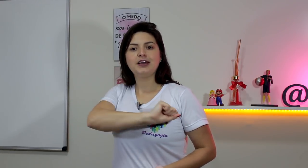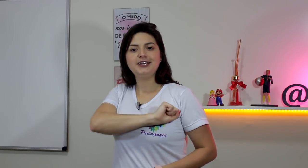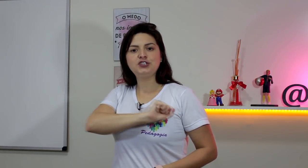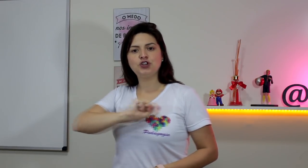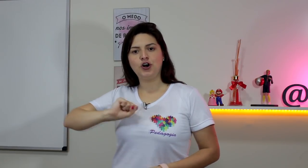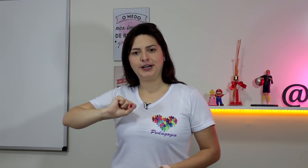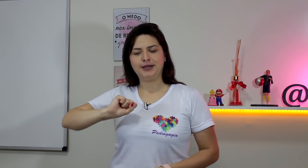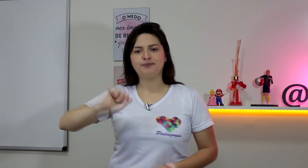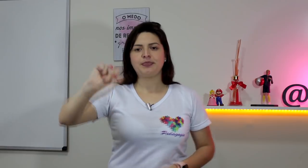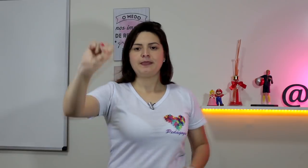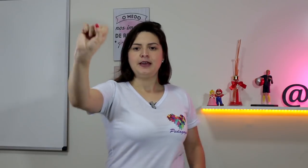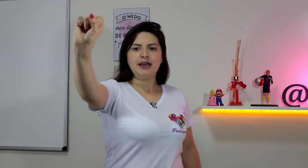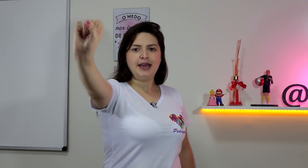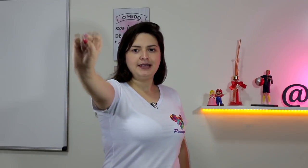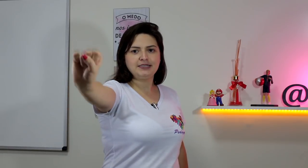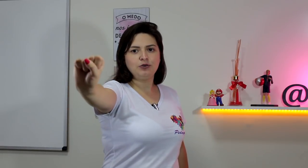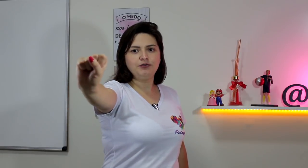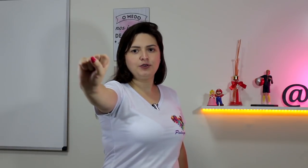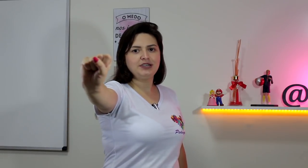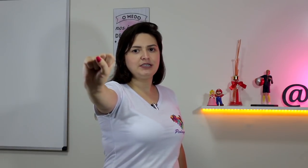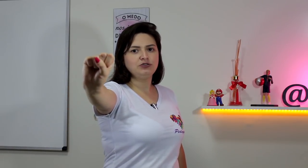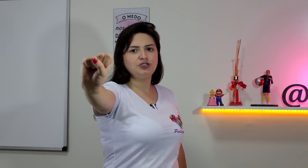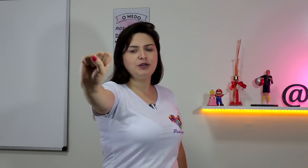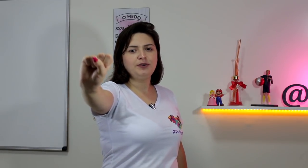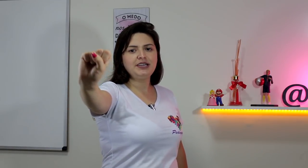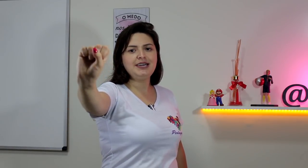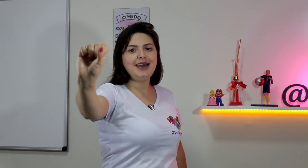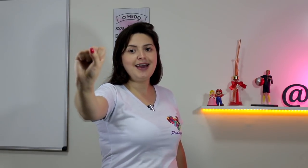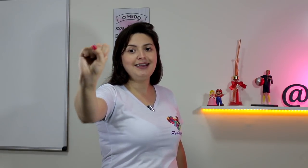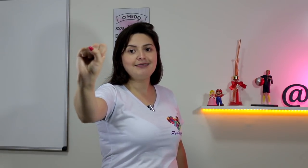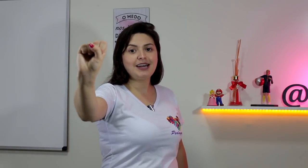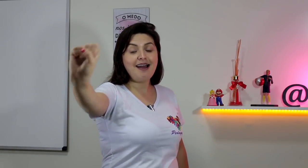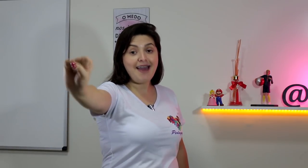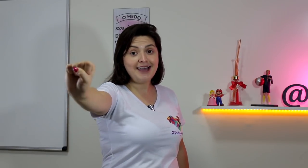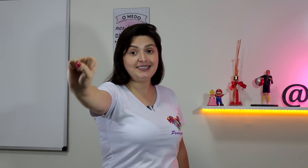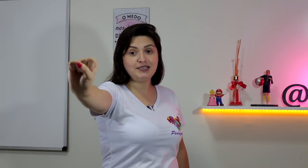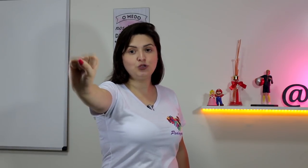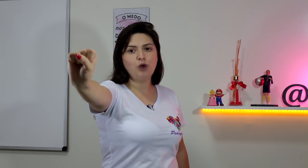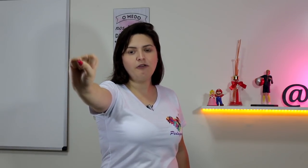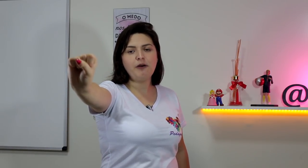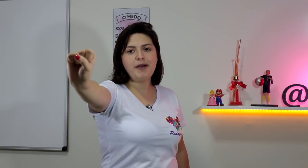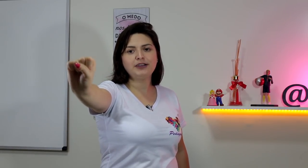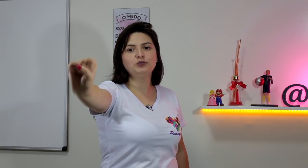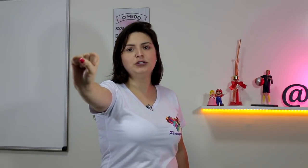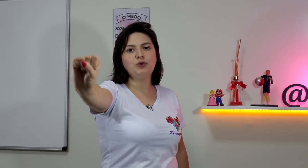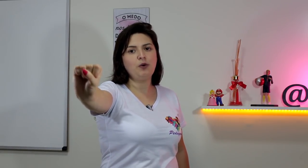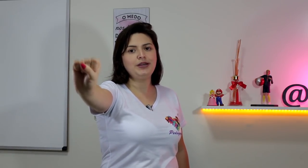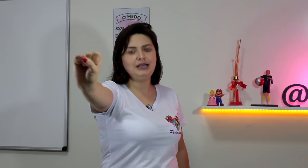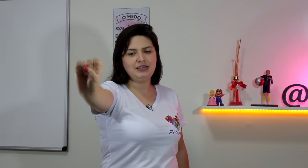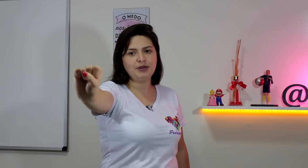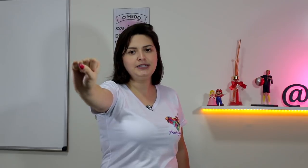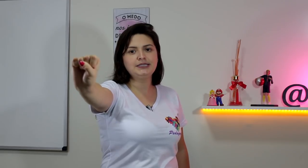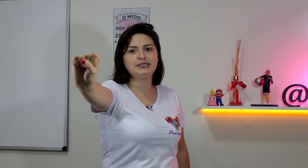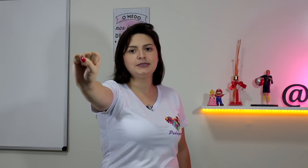e sogra. Essa configuração de mão aqui é a letra S do alfabeto manual em Libras.